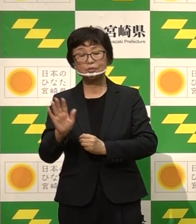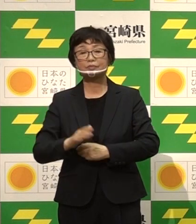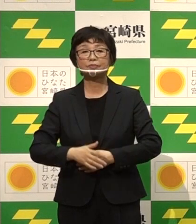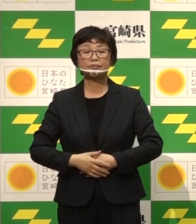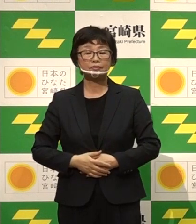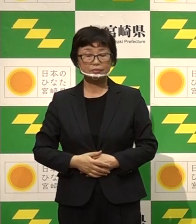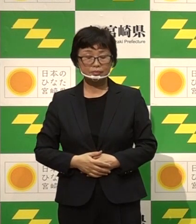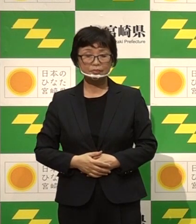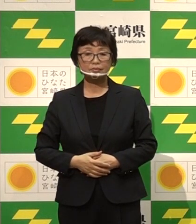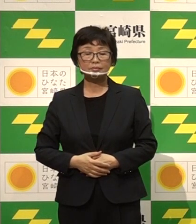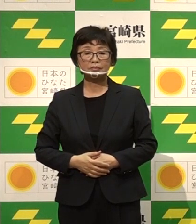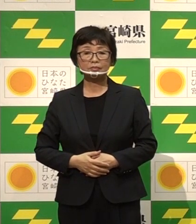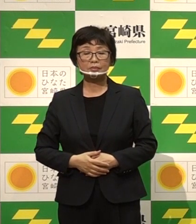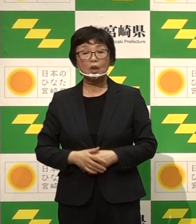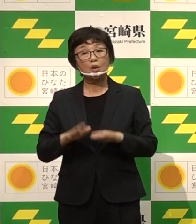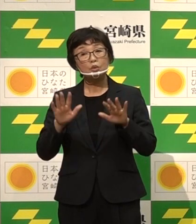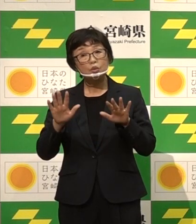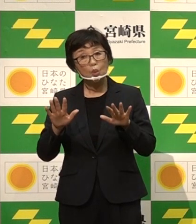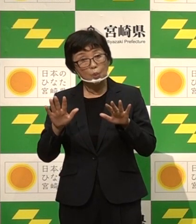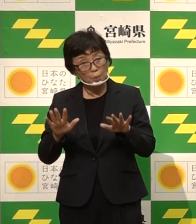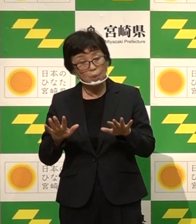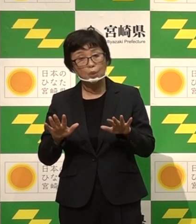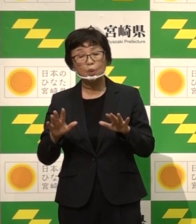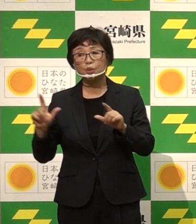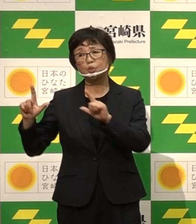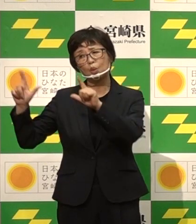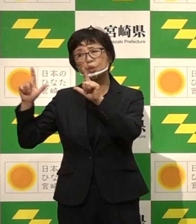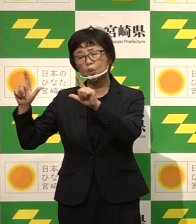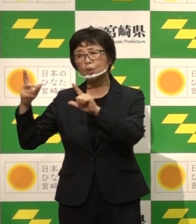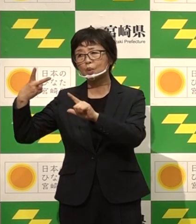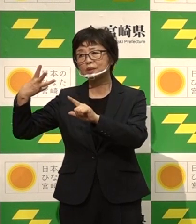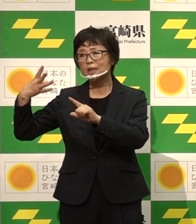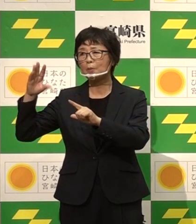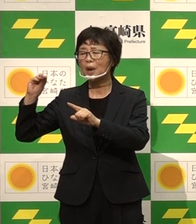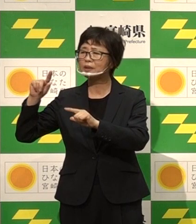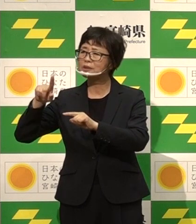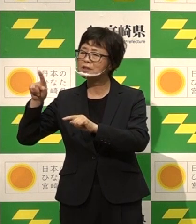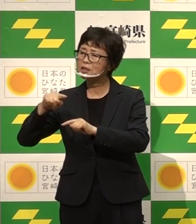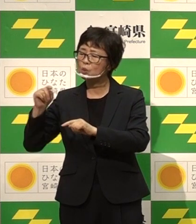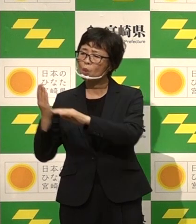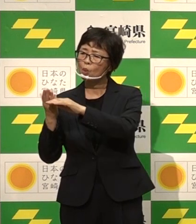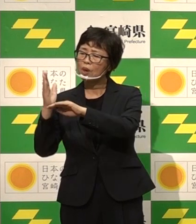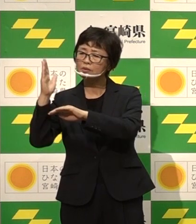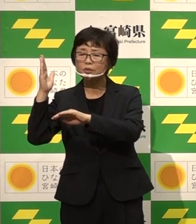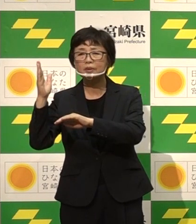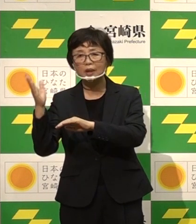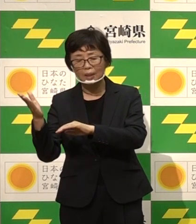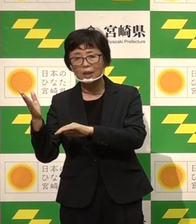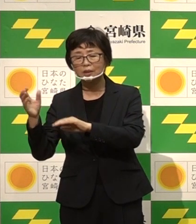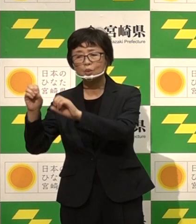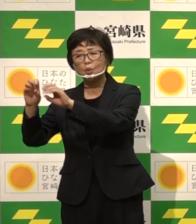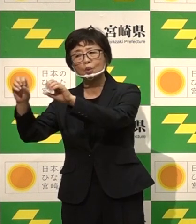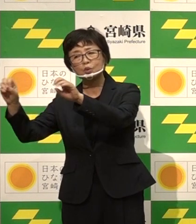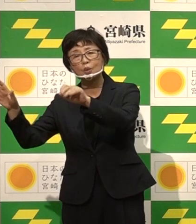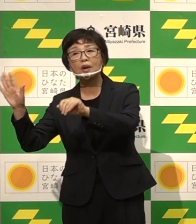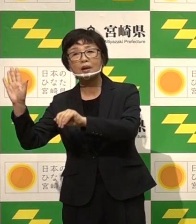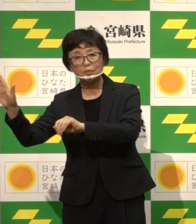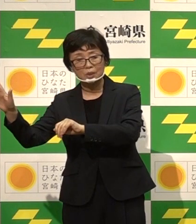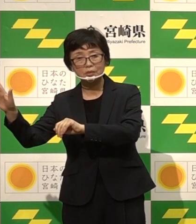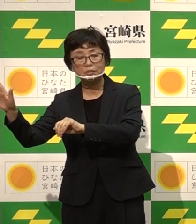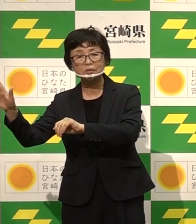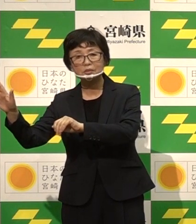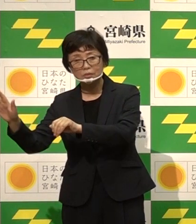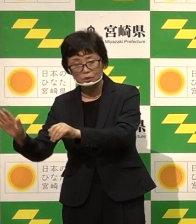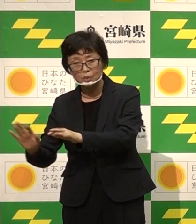。今日も東京で3万人を超すのではないかという報道が今見られておりまして